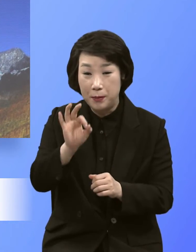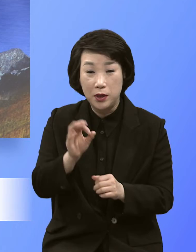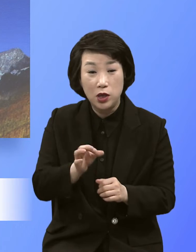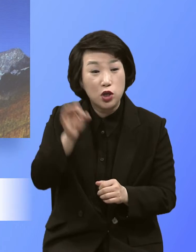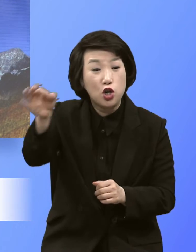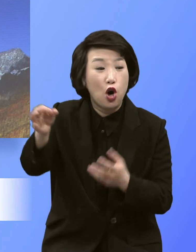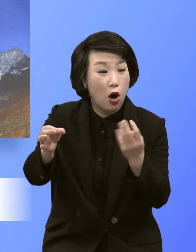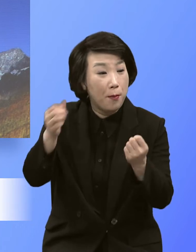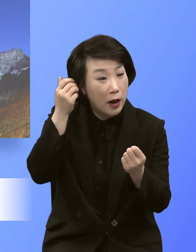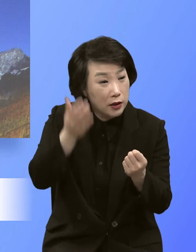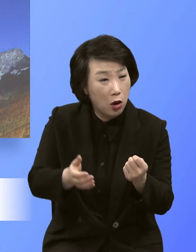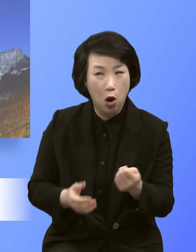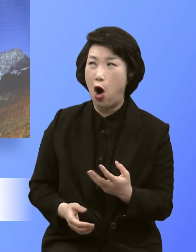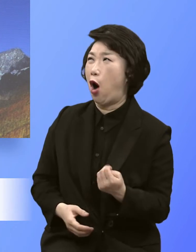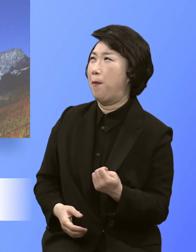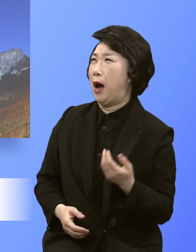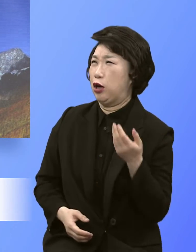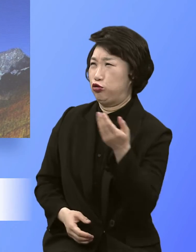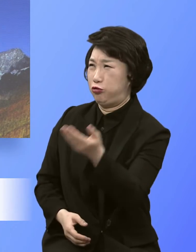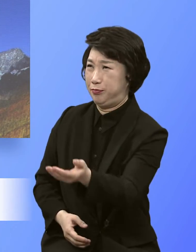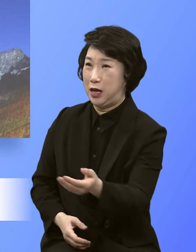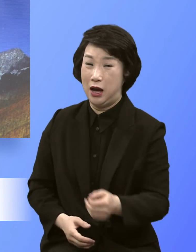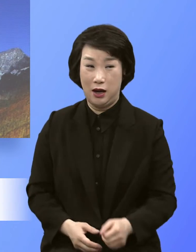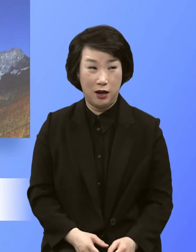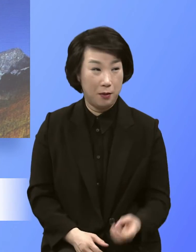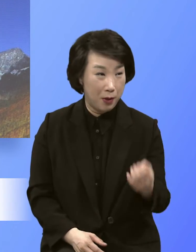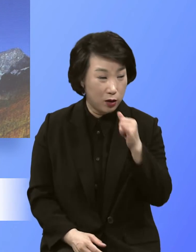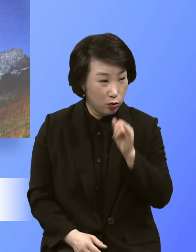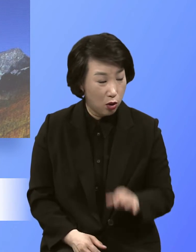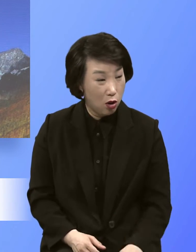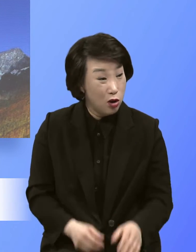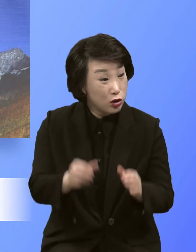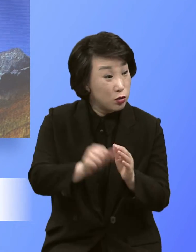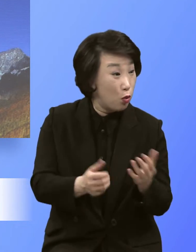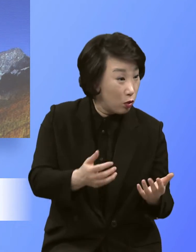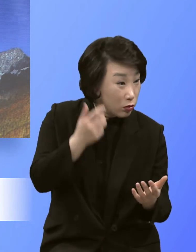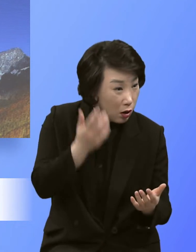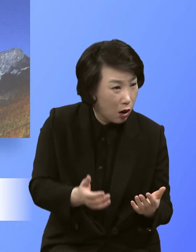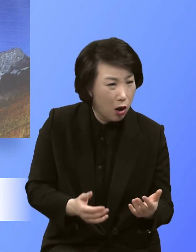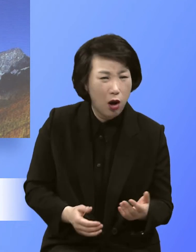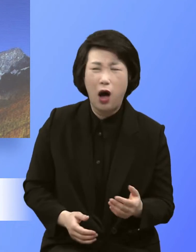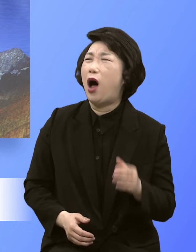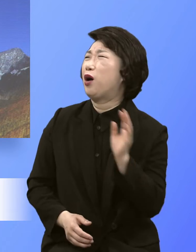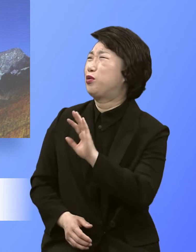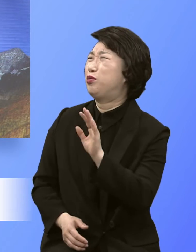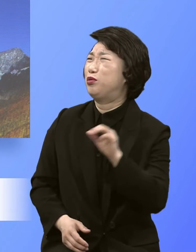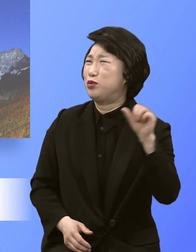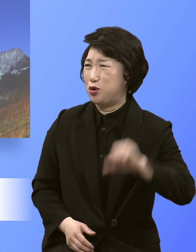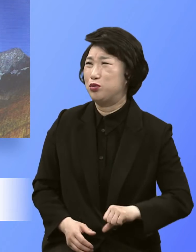얼마 주냐? 이만큼 정했습니다. 주면 어떡하냐? 저도 줘야요.